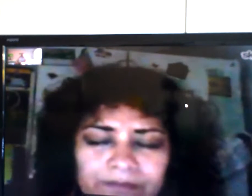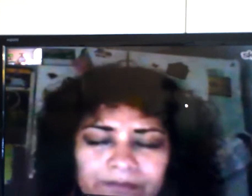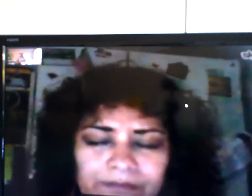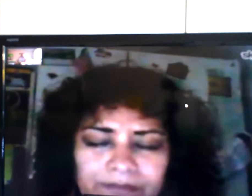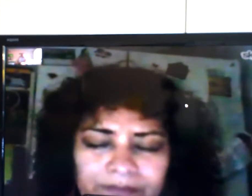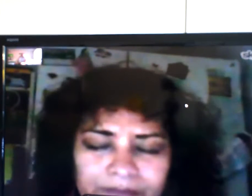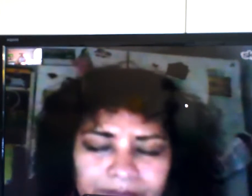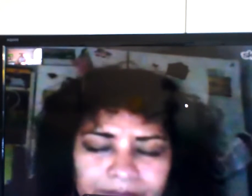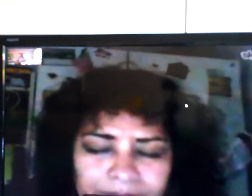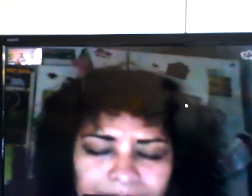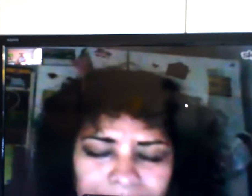lo que ella pedía